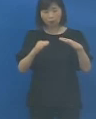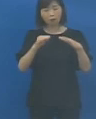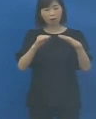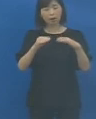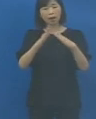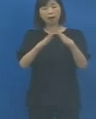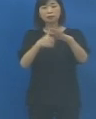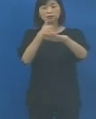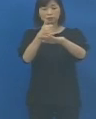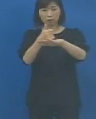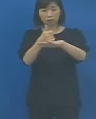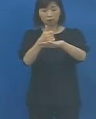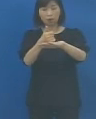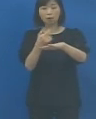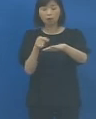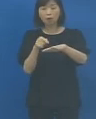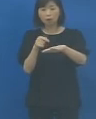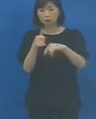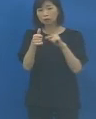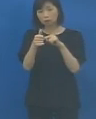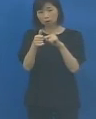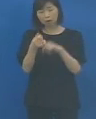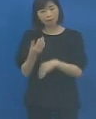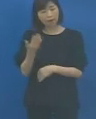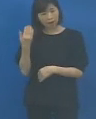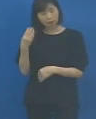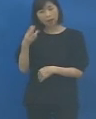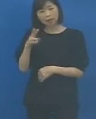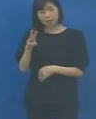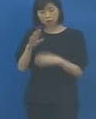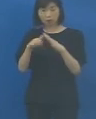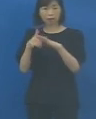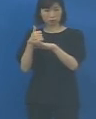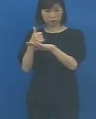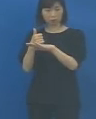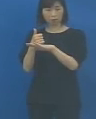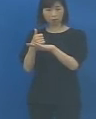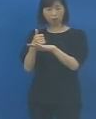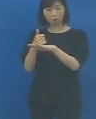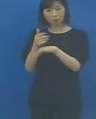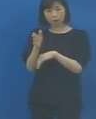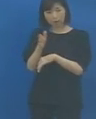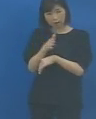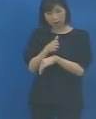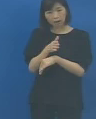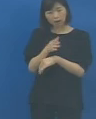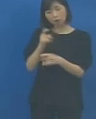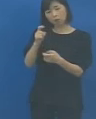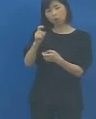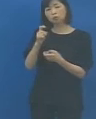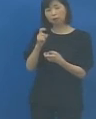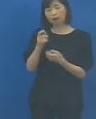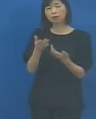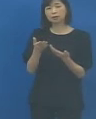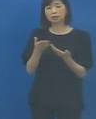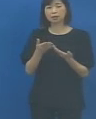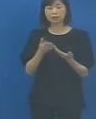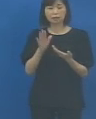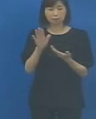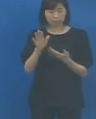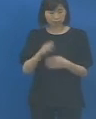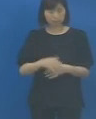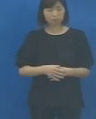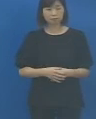方は前のパラリンピックの会長でもいらっしゃったんですけど、そういう会長から書簡をいただいたり、しておりま